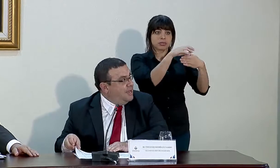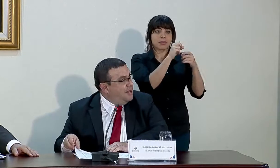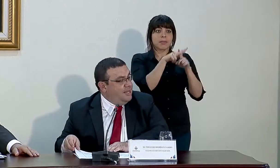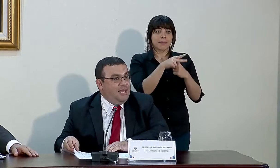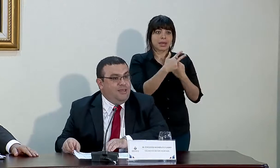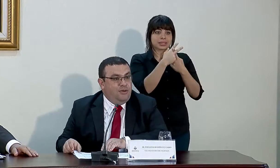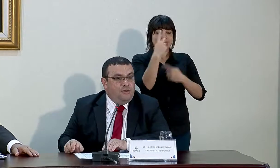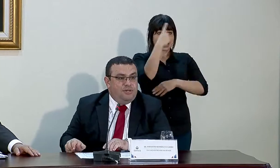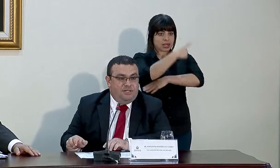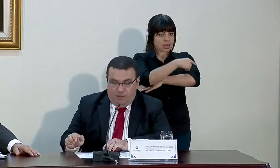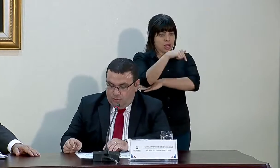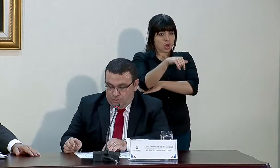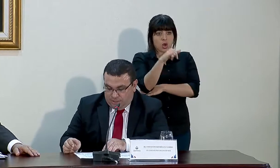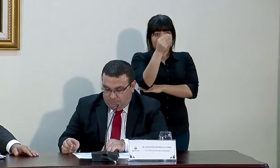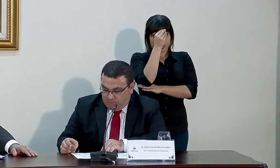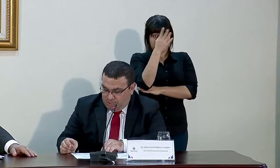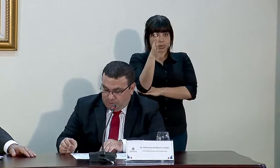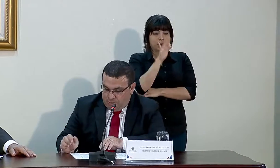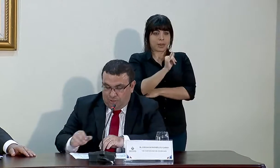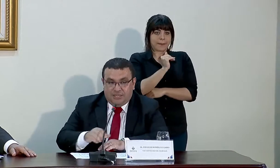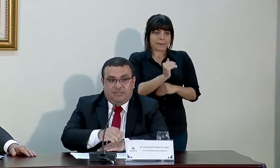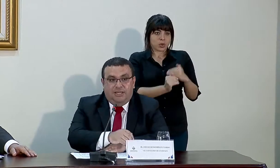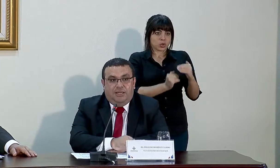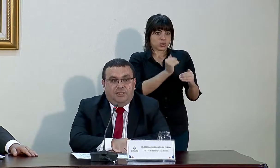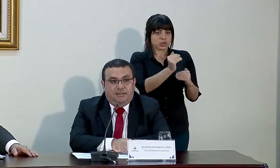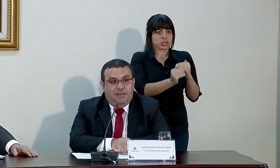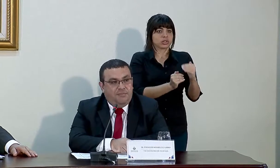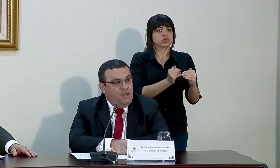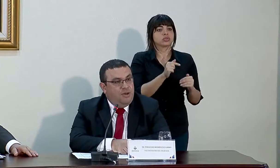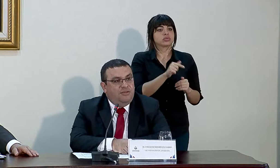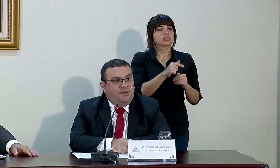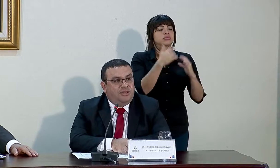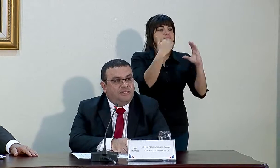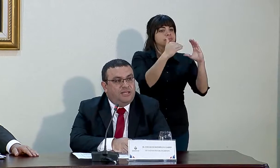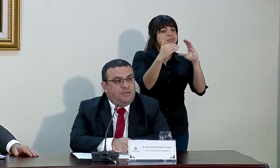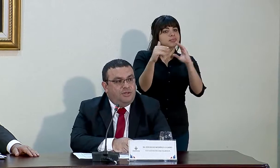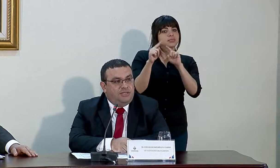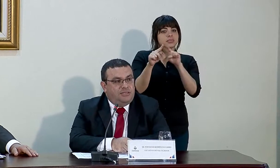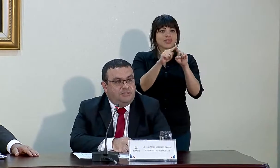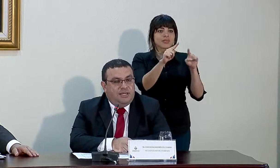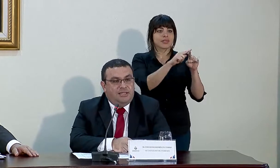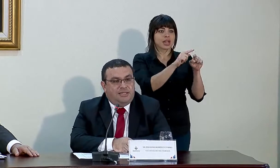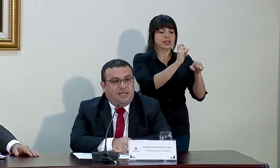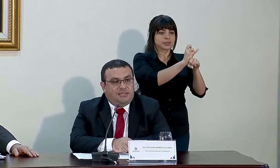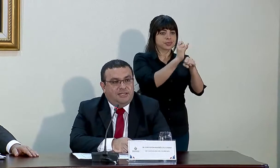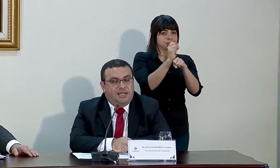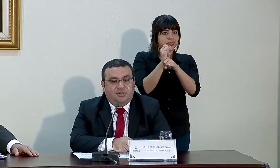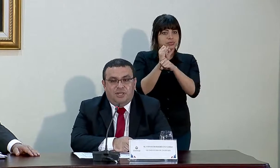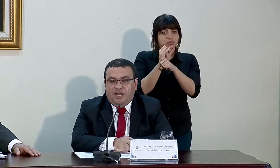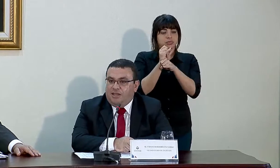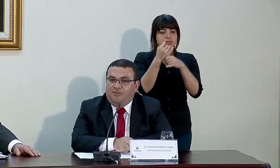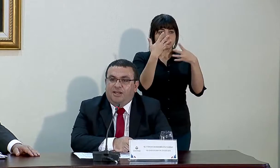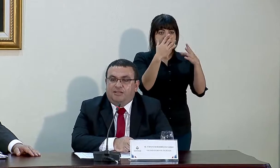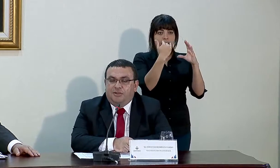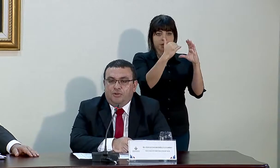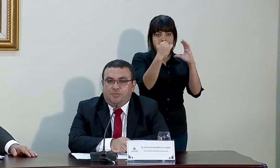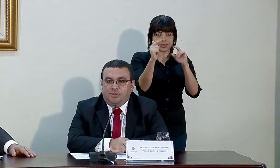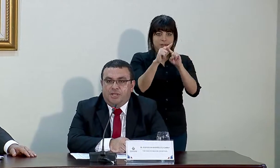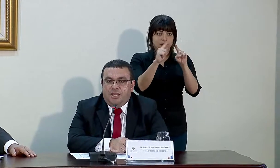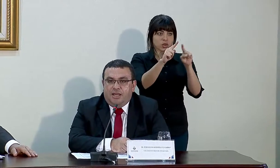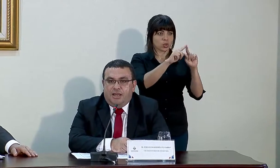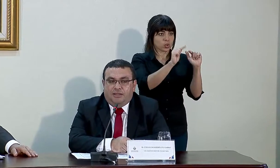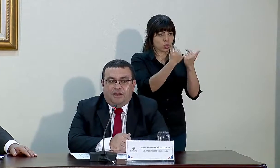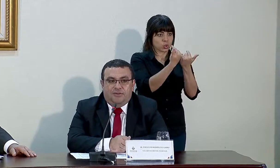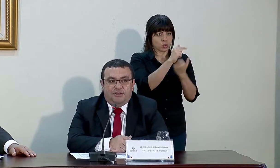arranca el día de hoy, como les digo, con ese proceso de envío a diferentes actores. Se les ha hecho llegar a diferentes